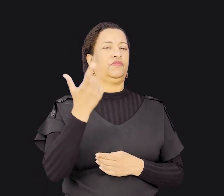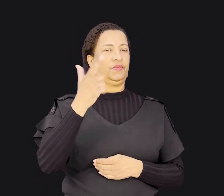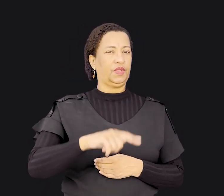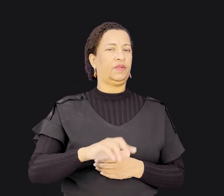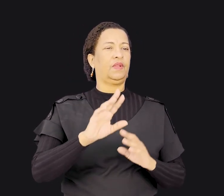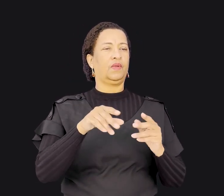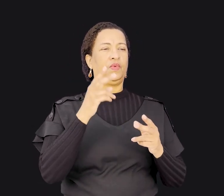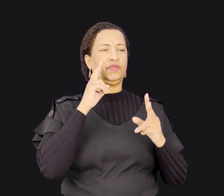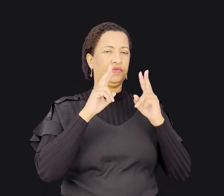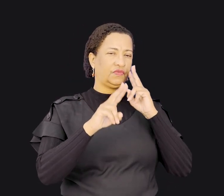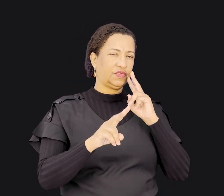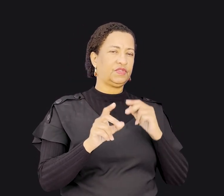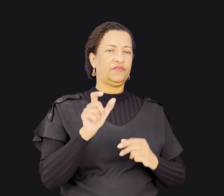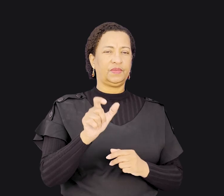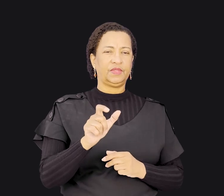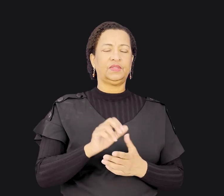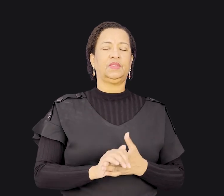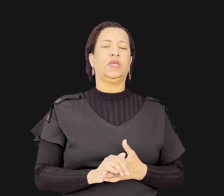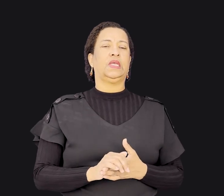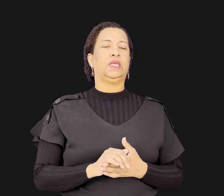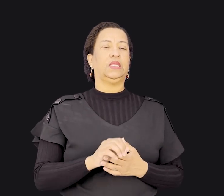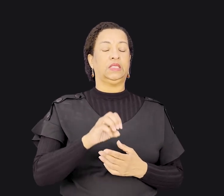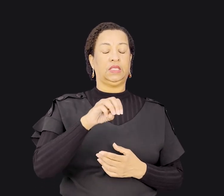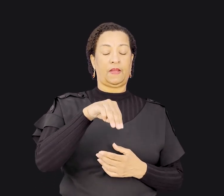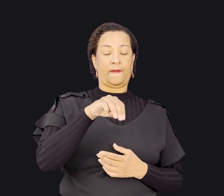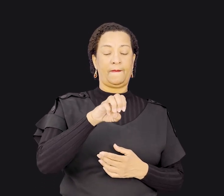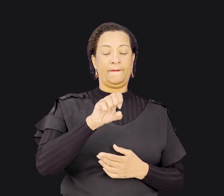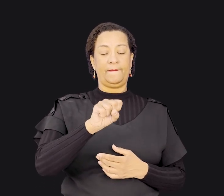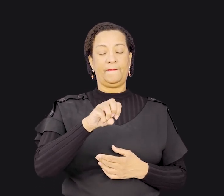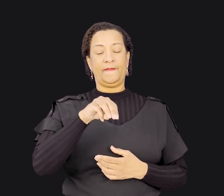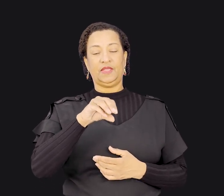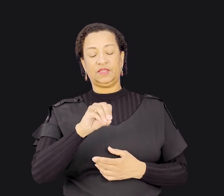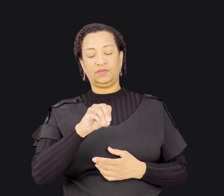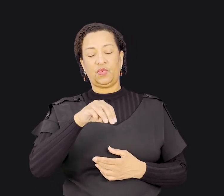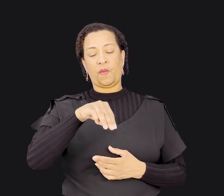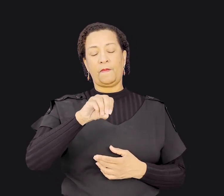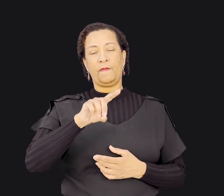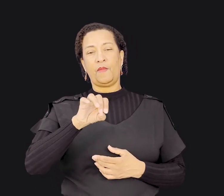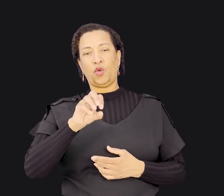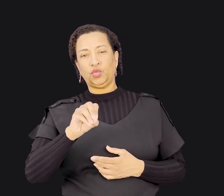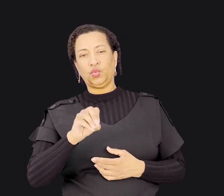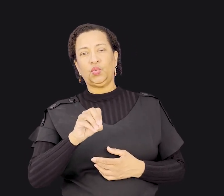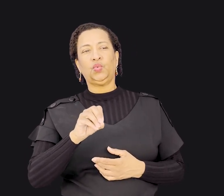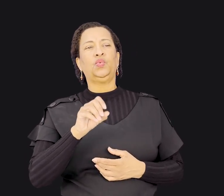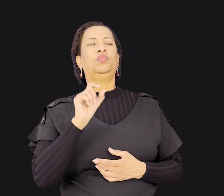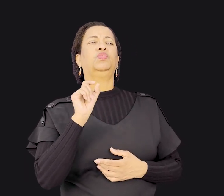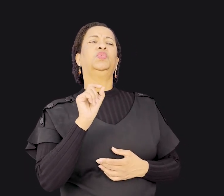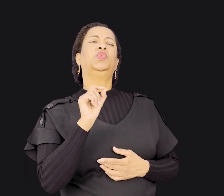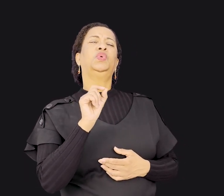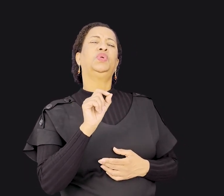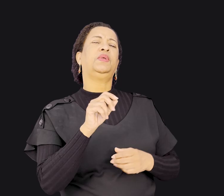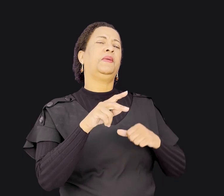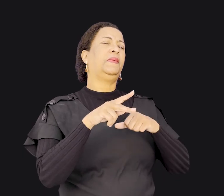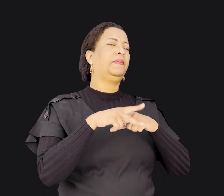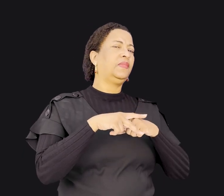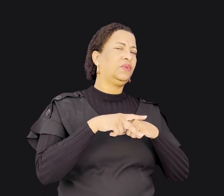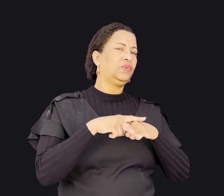Quando você ouvir a expressão do mesmo modo, faça a seguinte pergunta. Do mesmo modo, o que, Pedro?